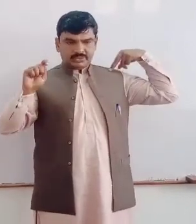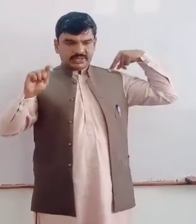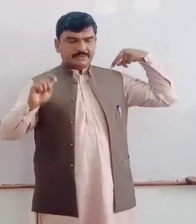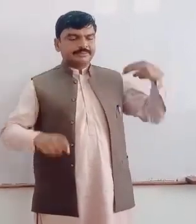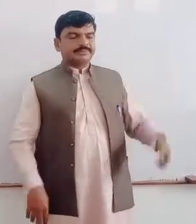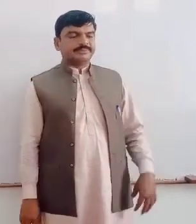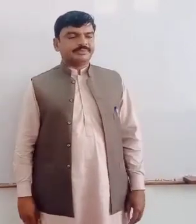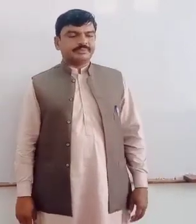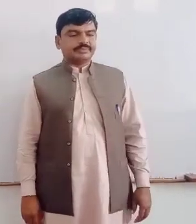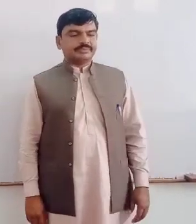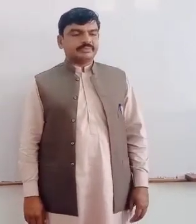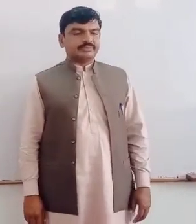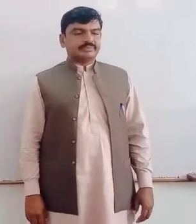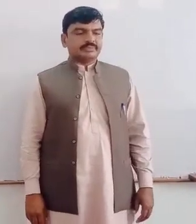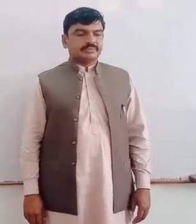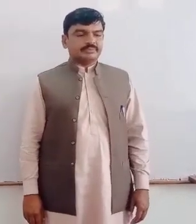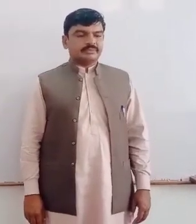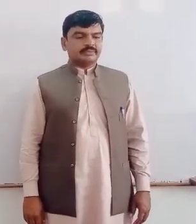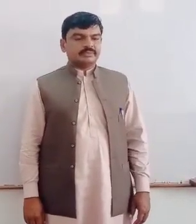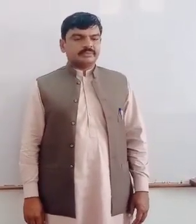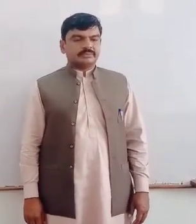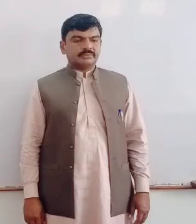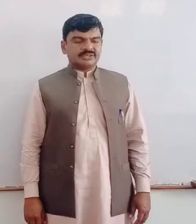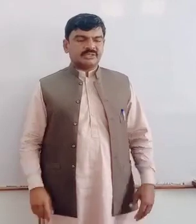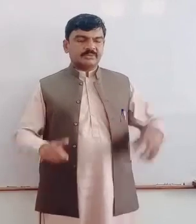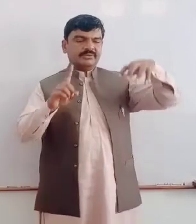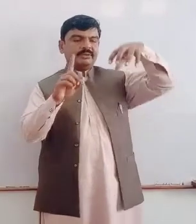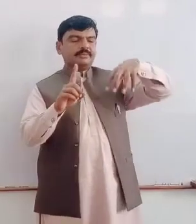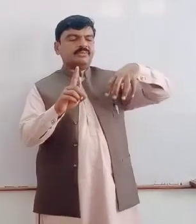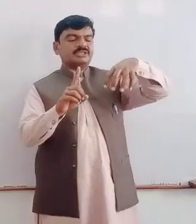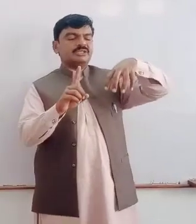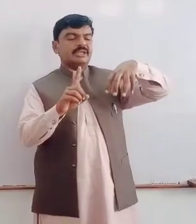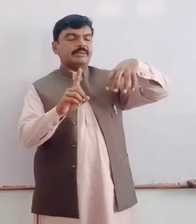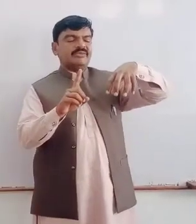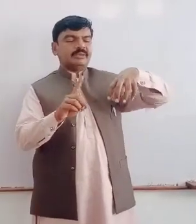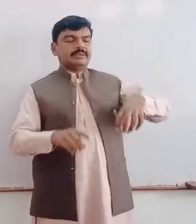गुनाह मस्जिद नबवी मस्जिद नबवी